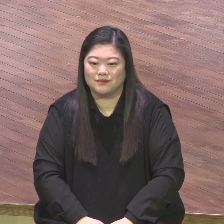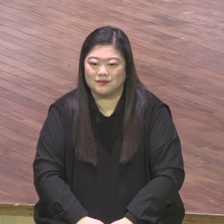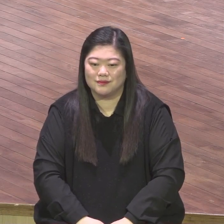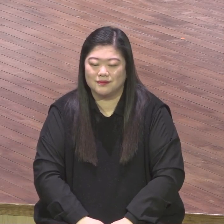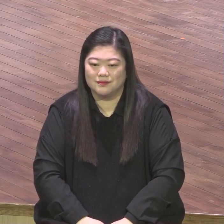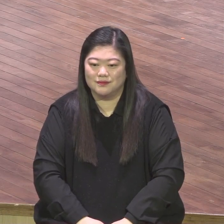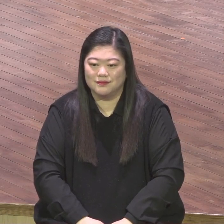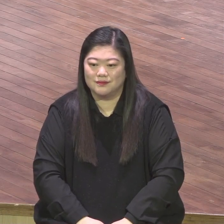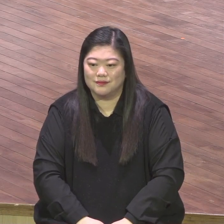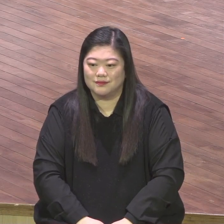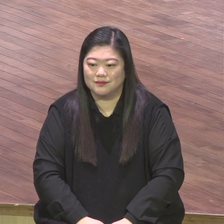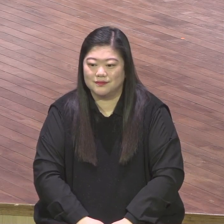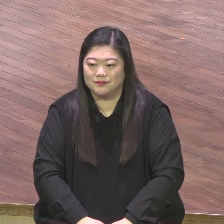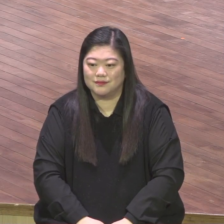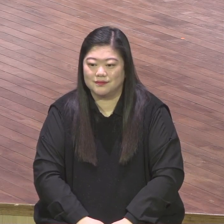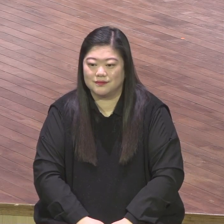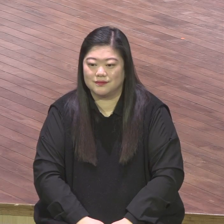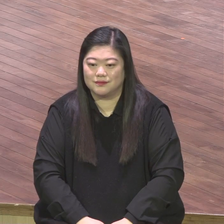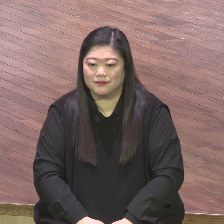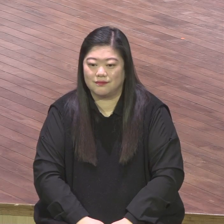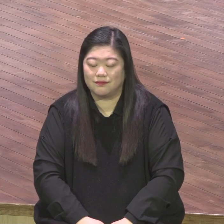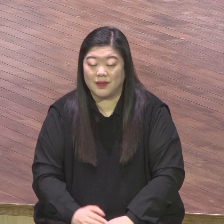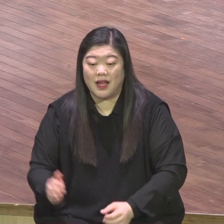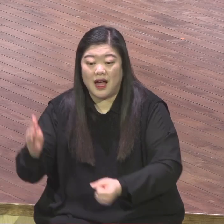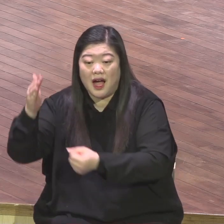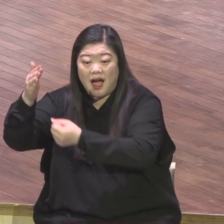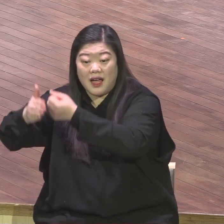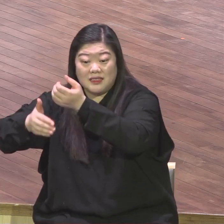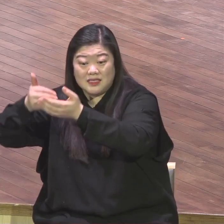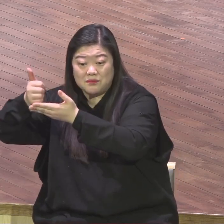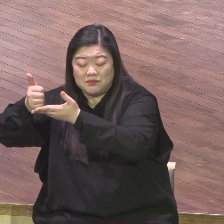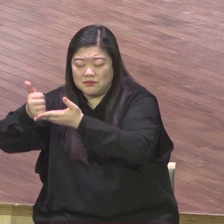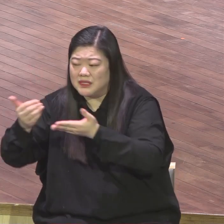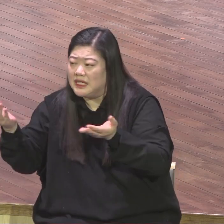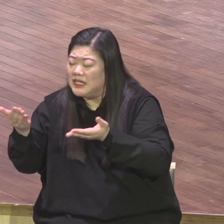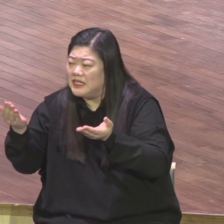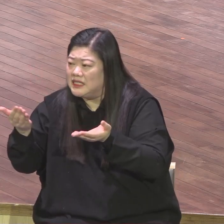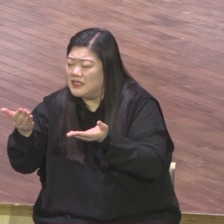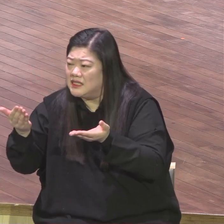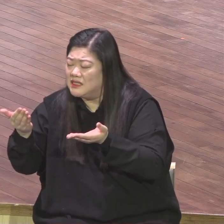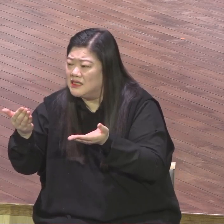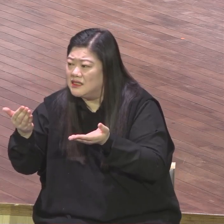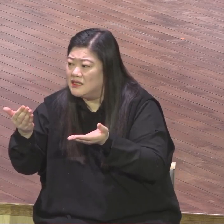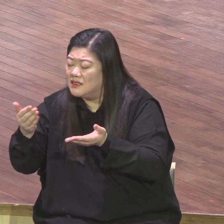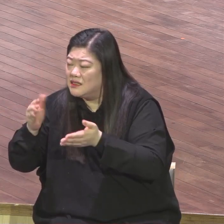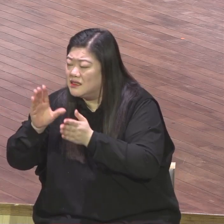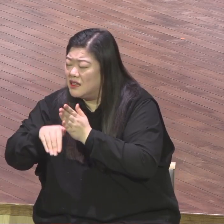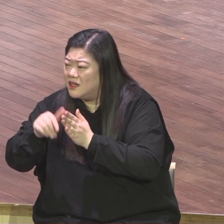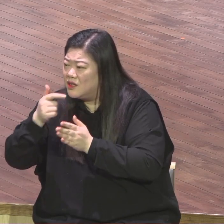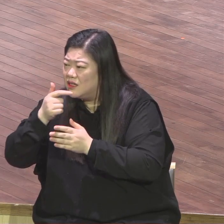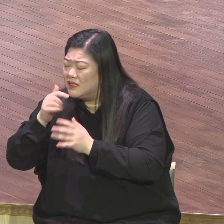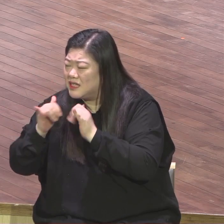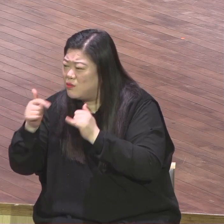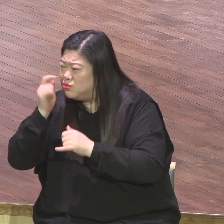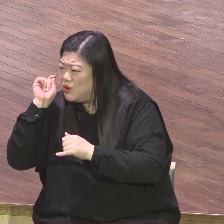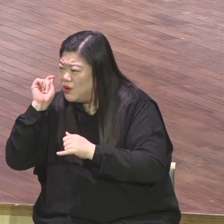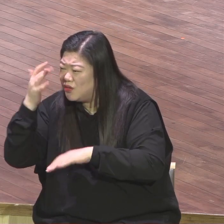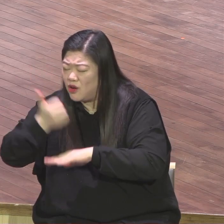성도 여러분 하나님 부족해서 여러분 불려서 못한 하나님 못해서 여러분 쓰는 게 아니에요.